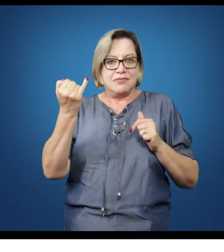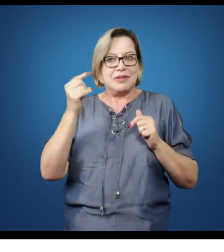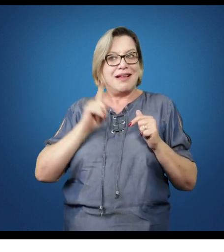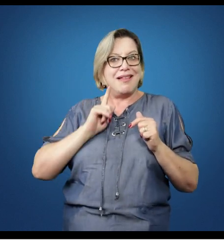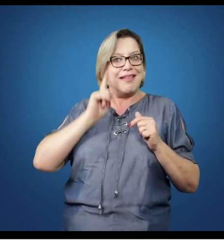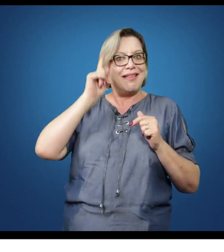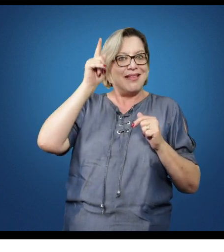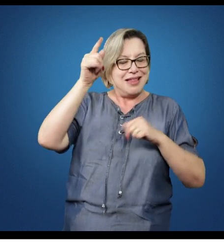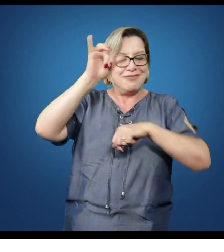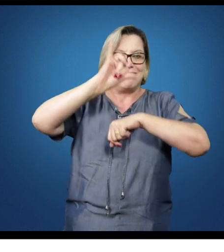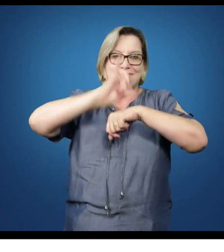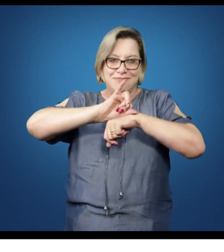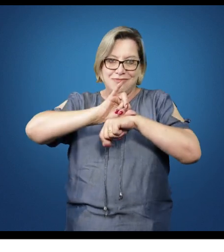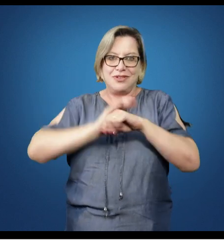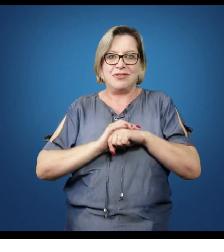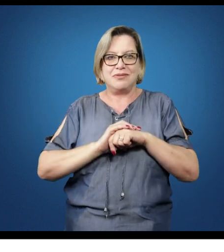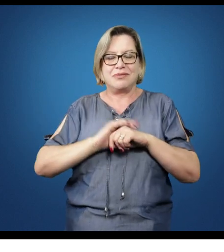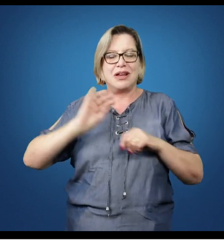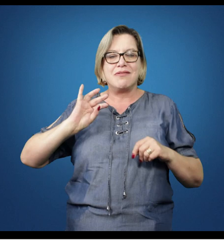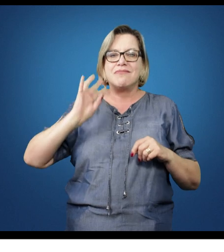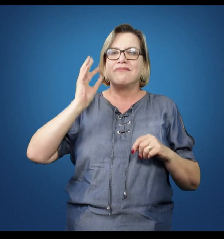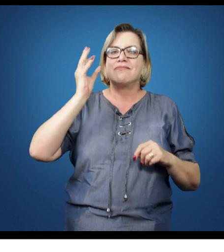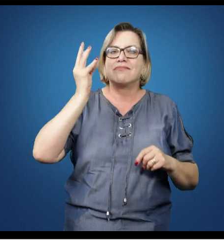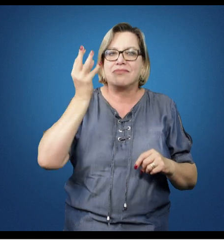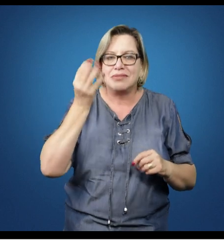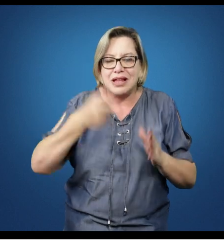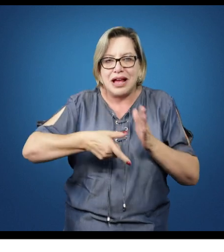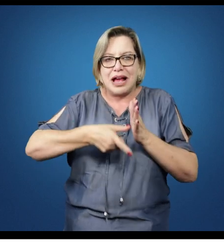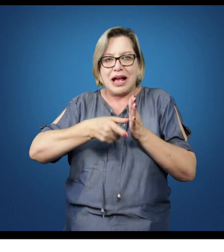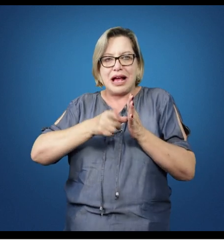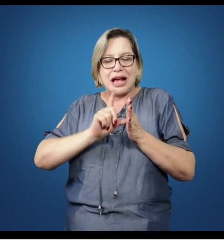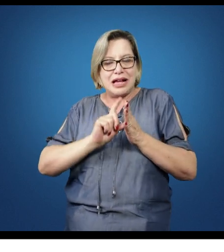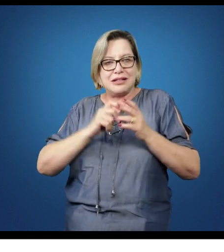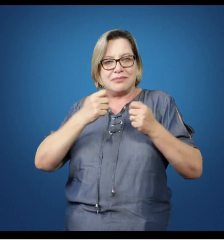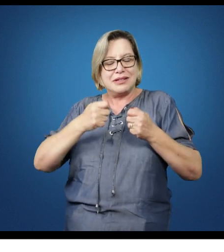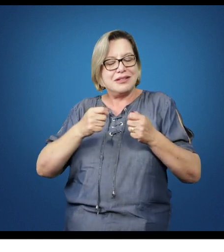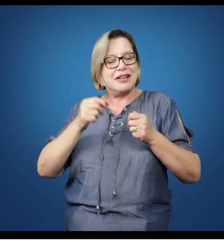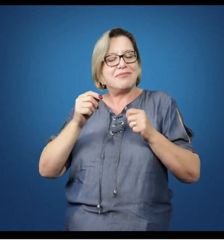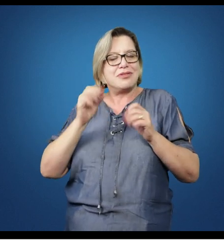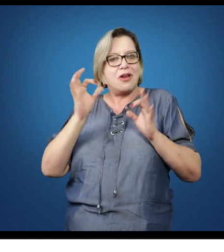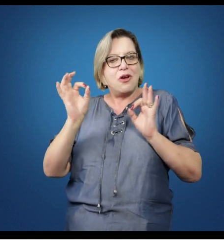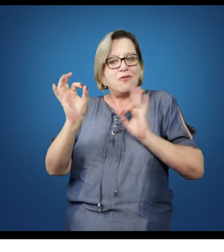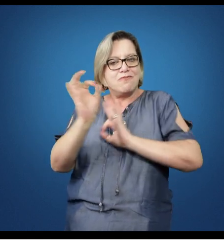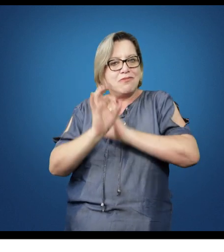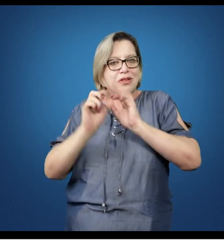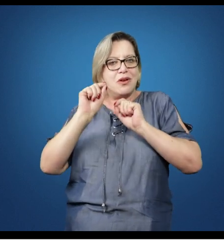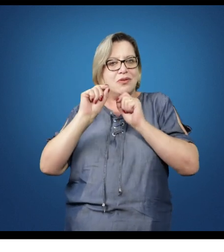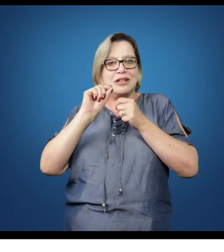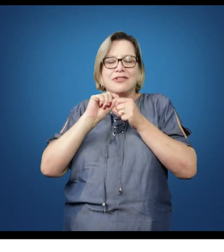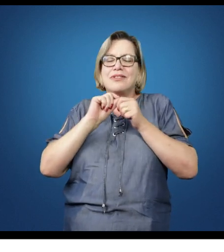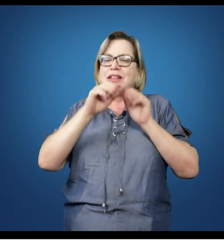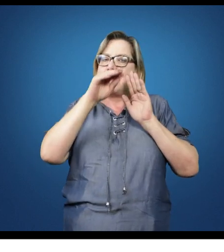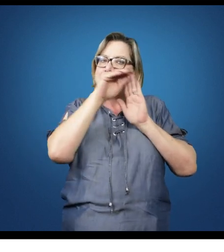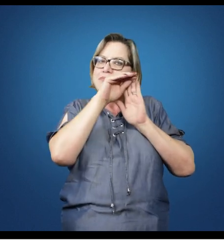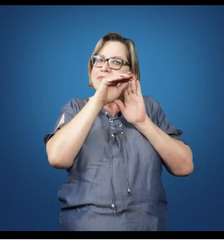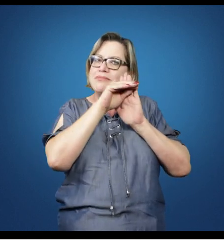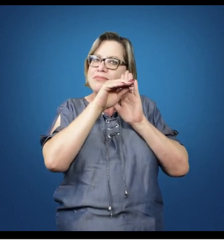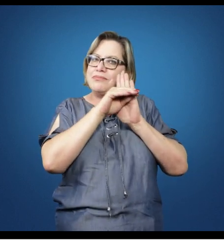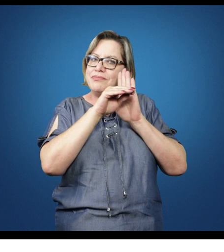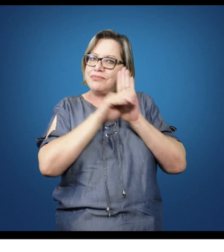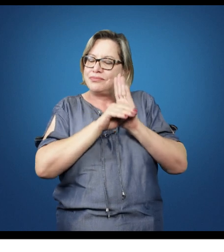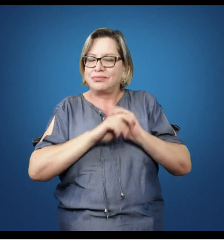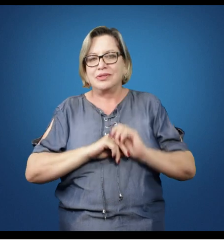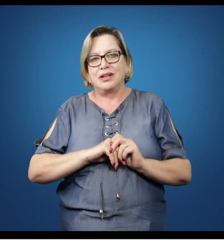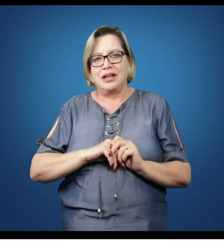da visita no pólo para que isso ocorra precisamos previamente já definiu que a gente vai fazer em termos de planejamento do evento nas